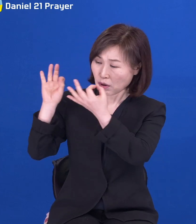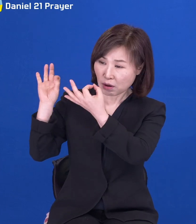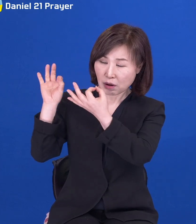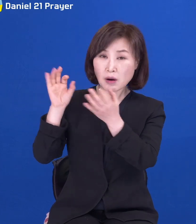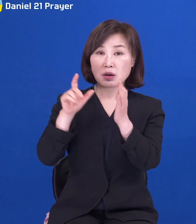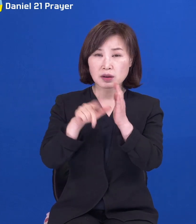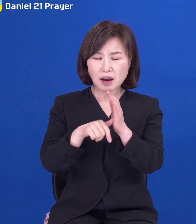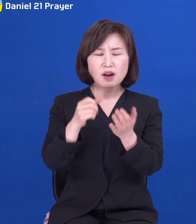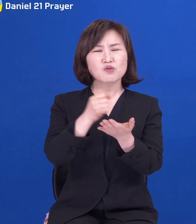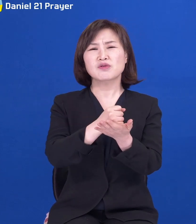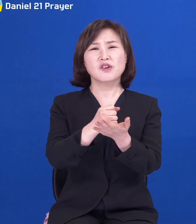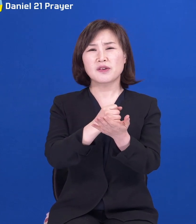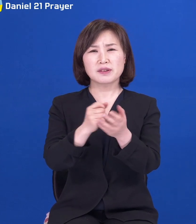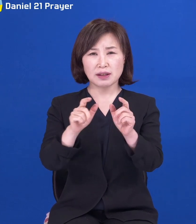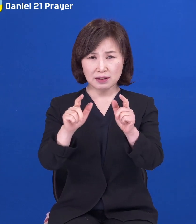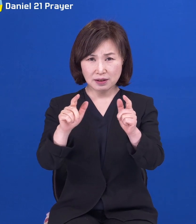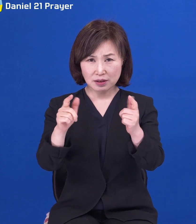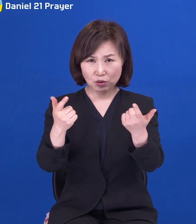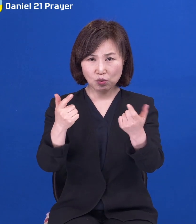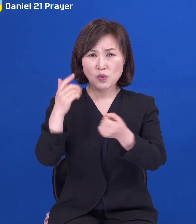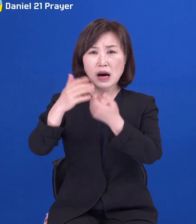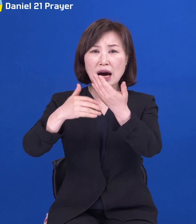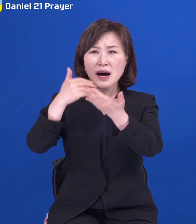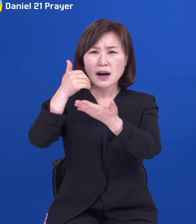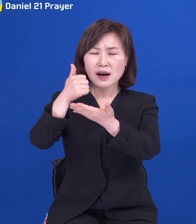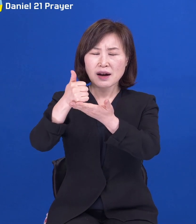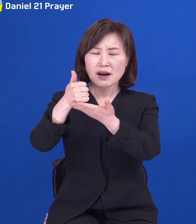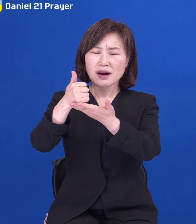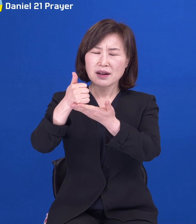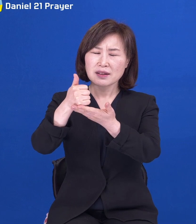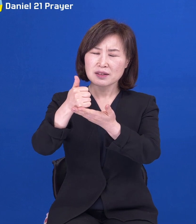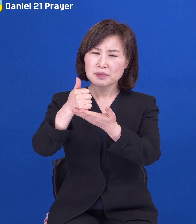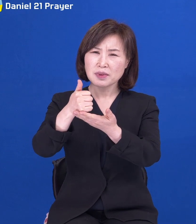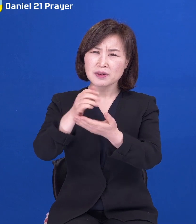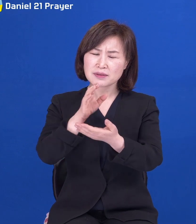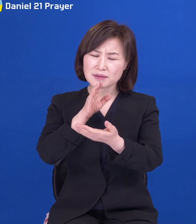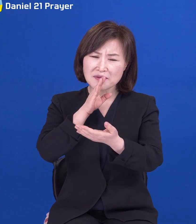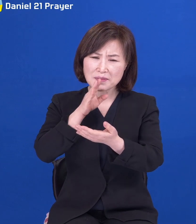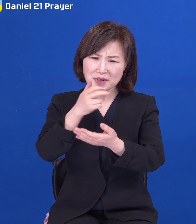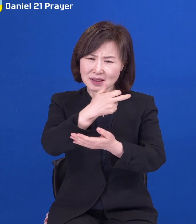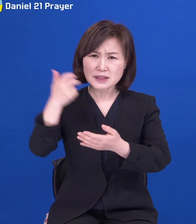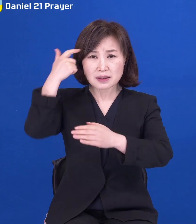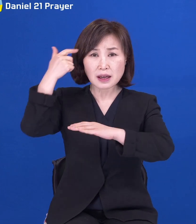우연이 아닌 하나님의 기가 막힌 섭리가 있었잖아요.